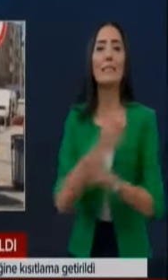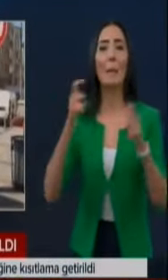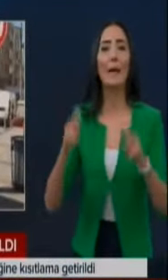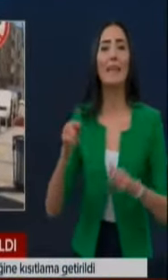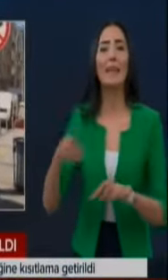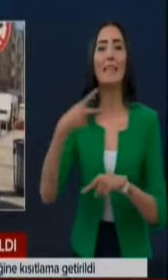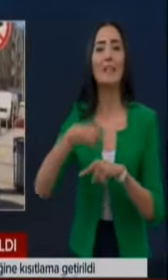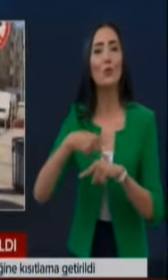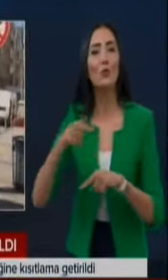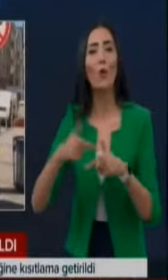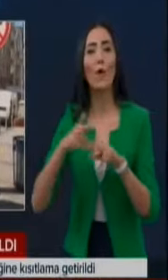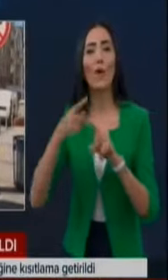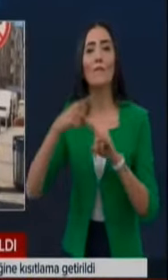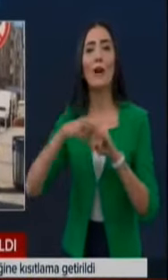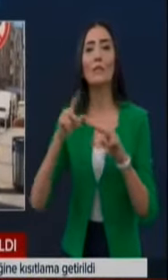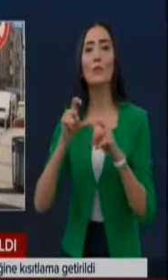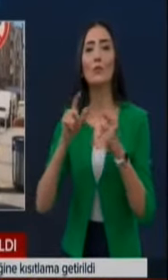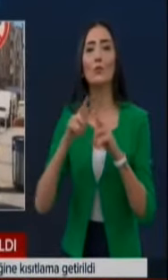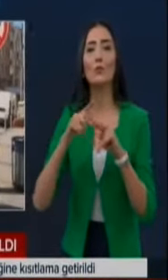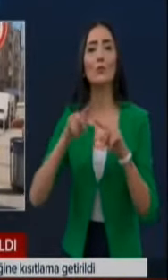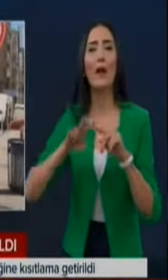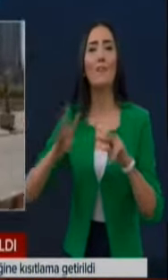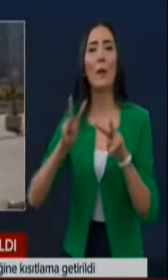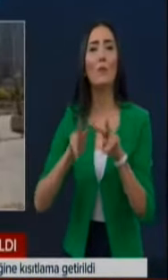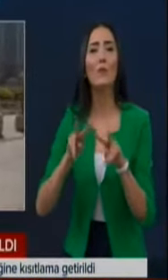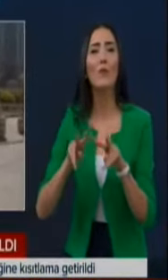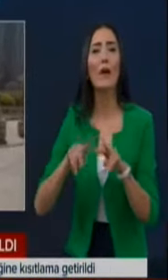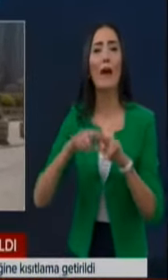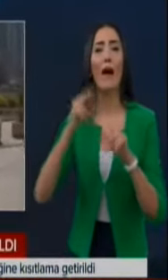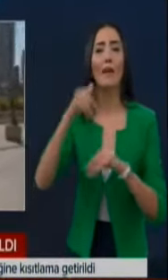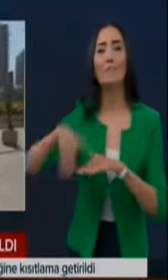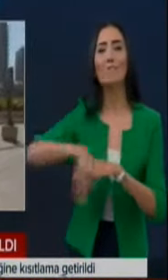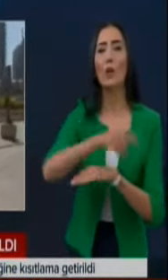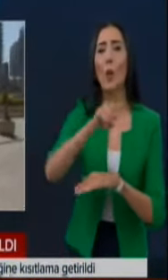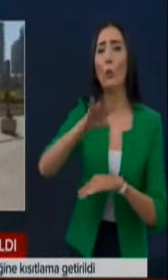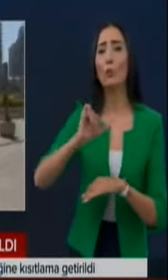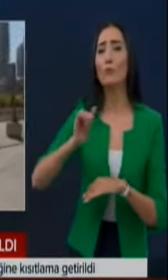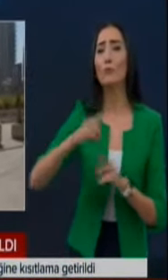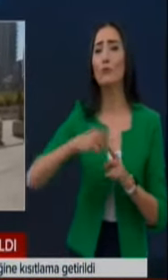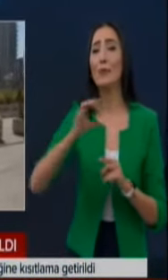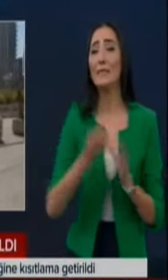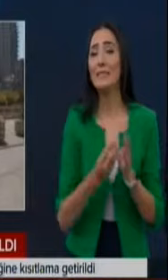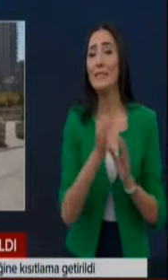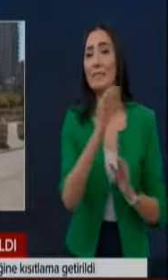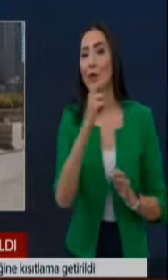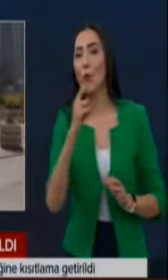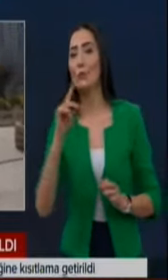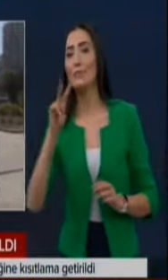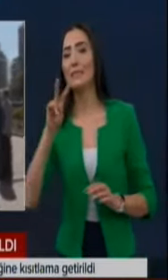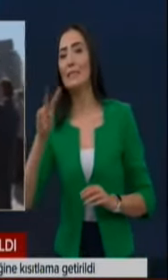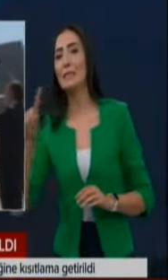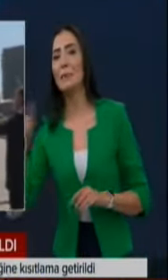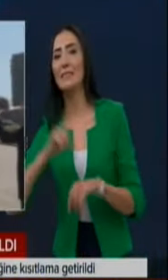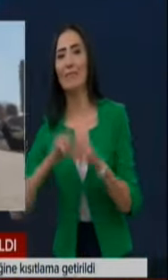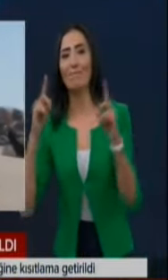Kızılay Meydanı, Zincirli Kuyu, Fatih Sultan ve Müverrih Ali Caddeleri 14 gün süreyle 9 ile 21